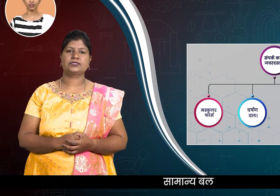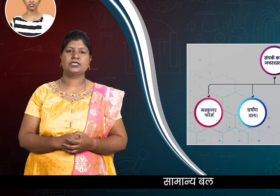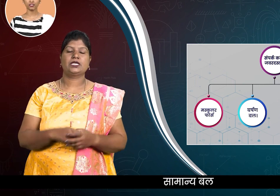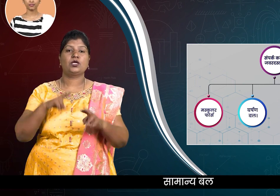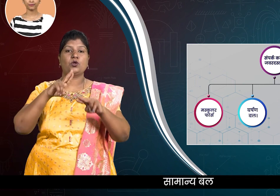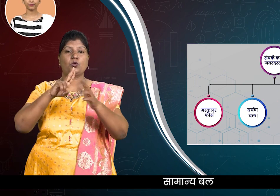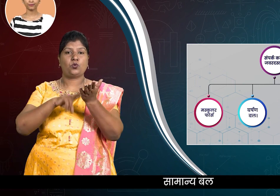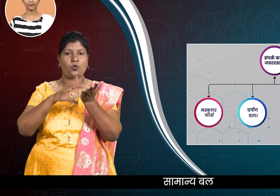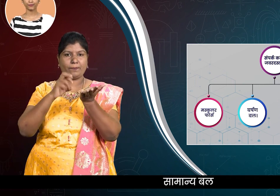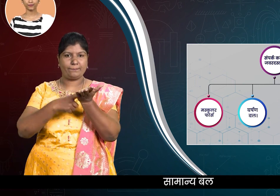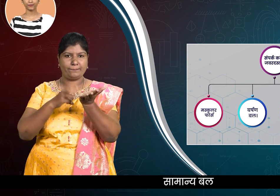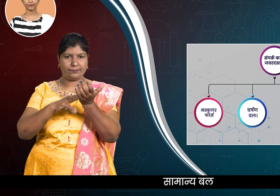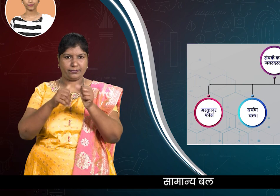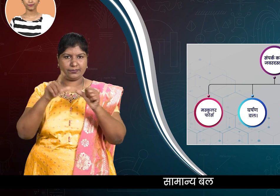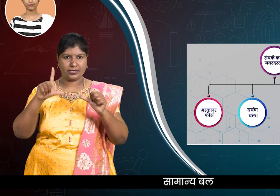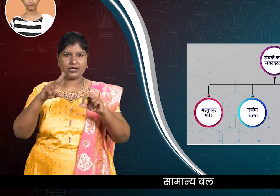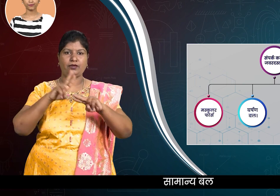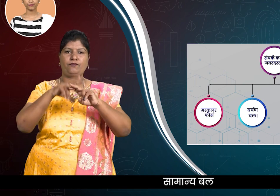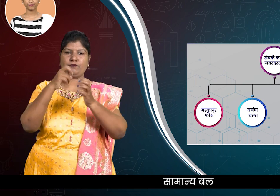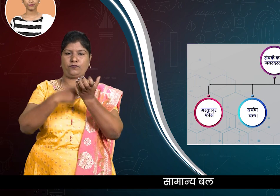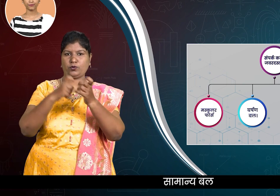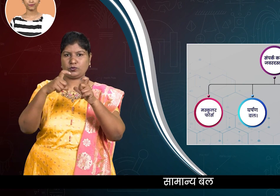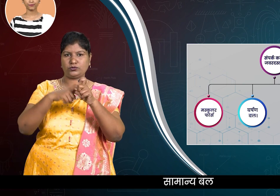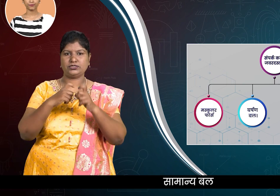सामान्य फोर्स यानी नॉर्मल बल,